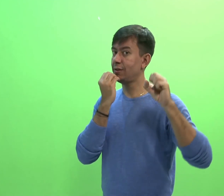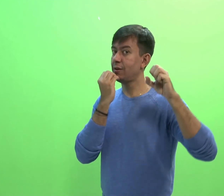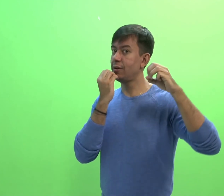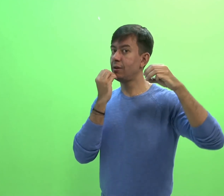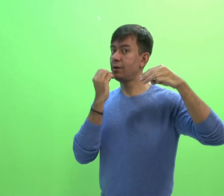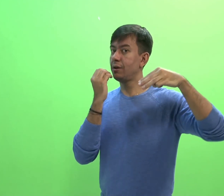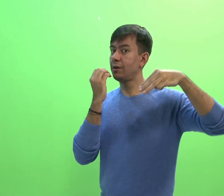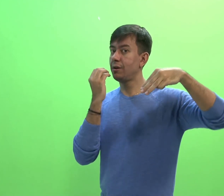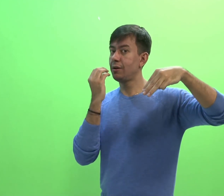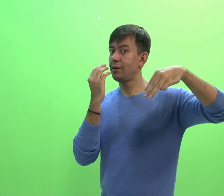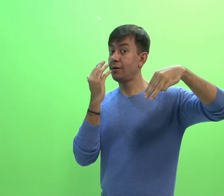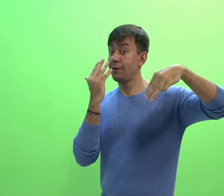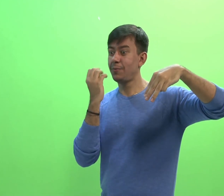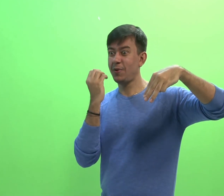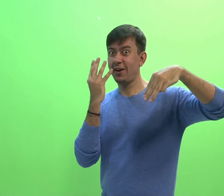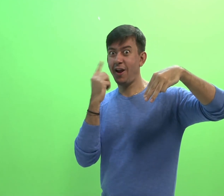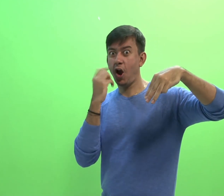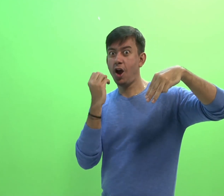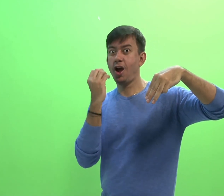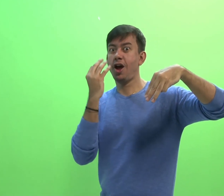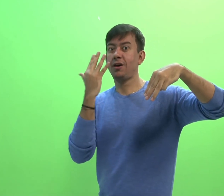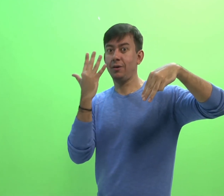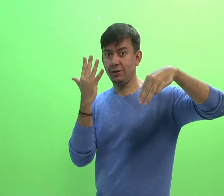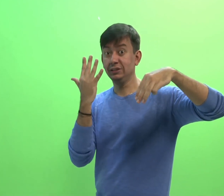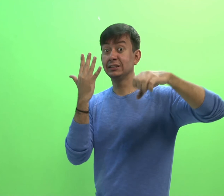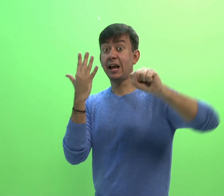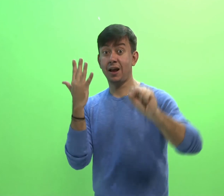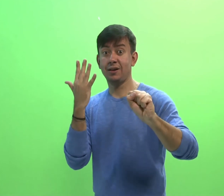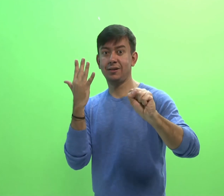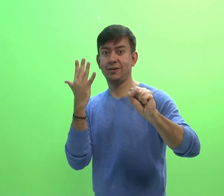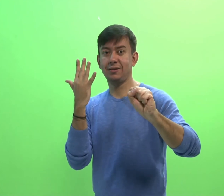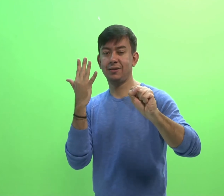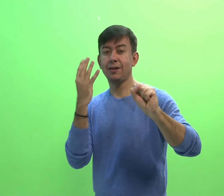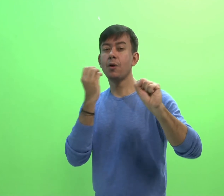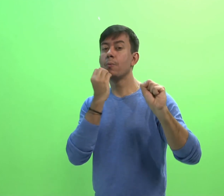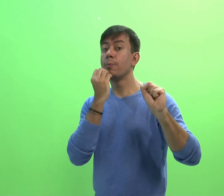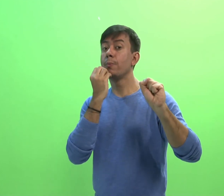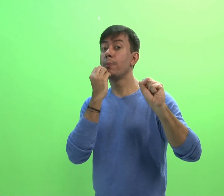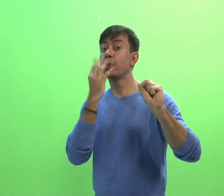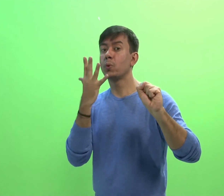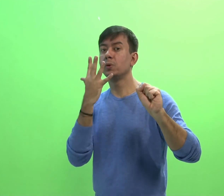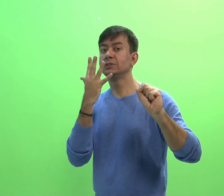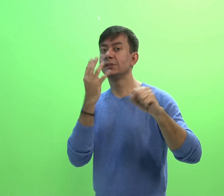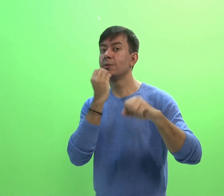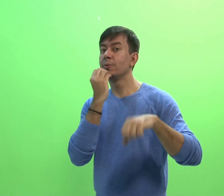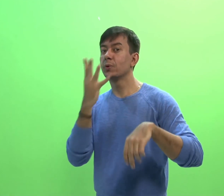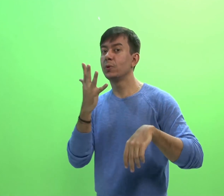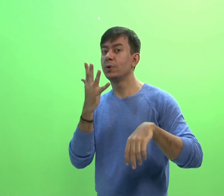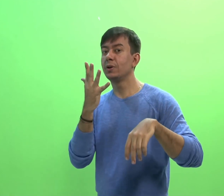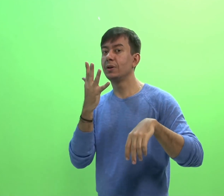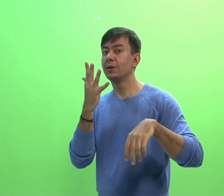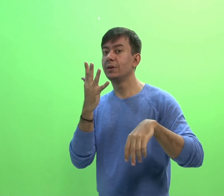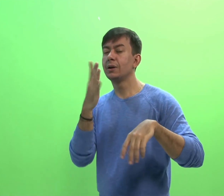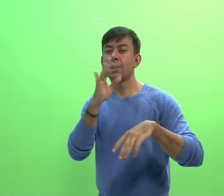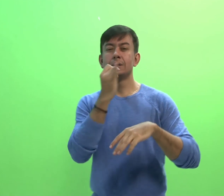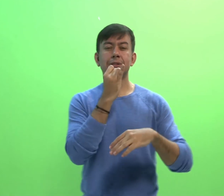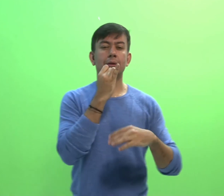movimento, suspenso. Sinal para bom. Por exemplo, outro exemplo para